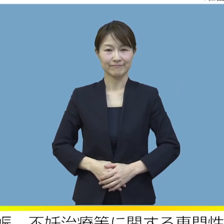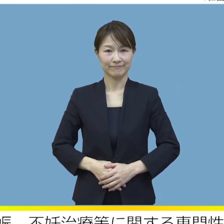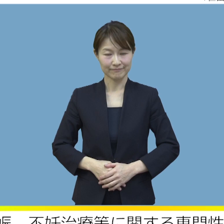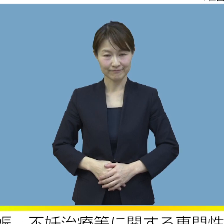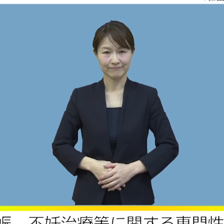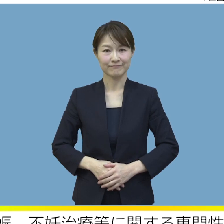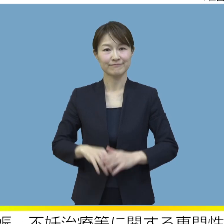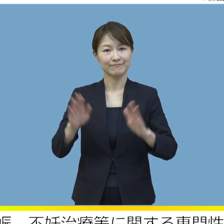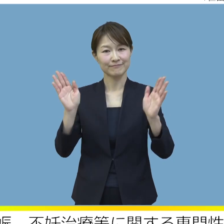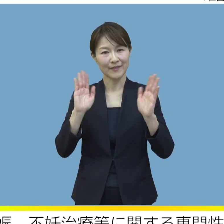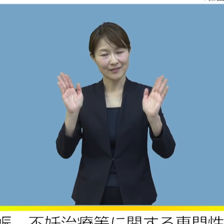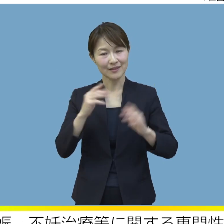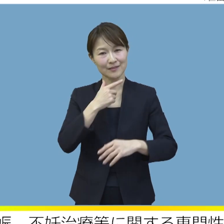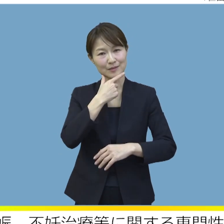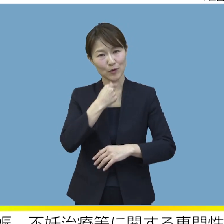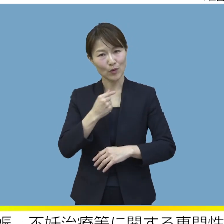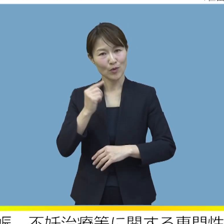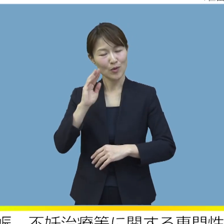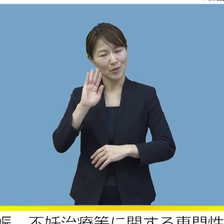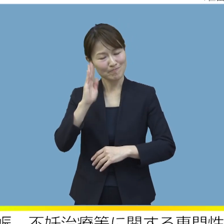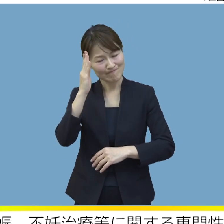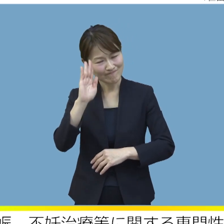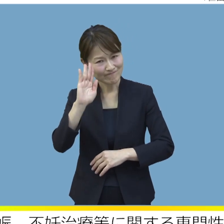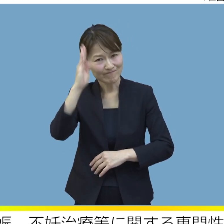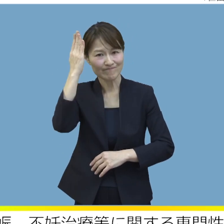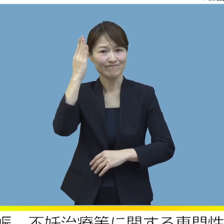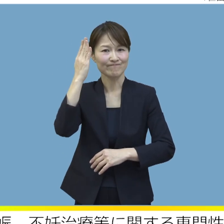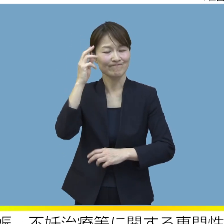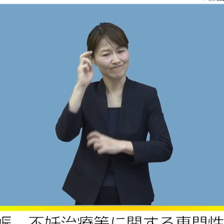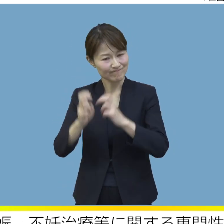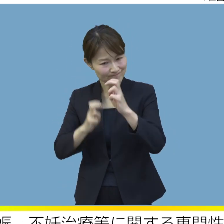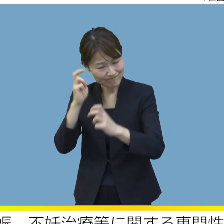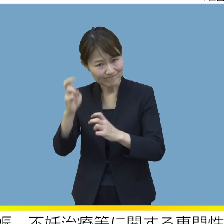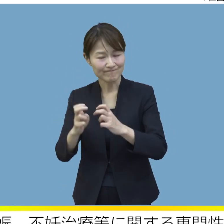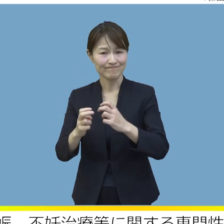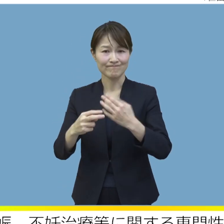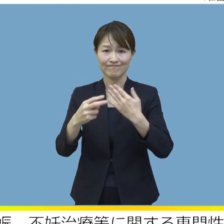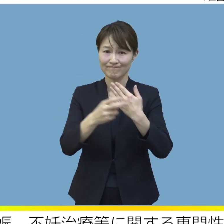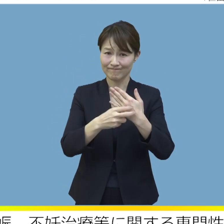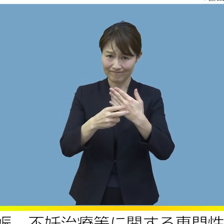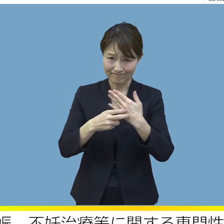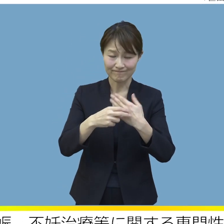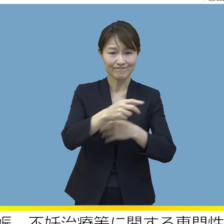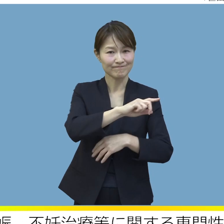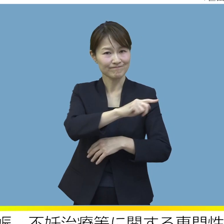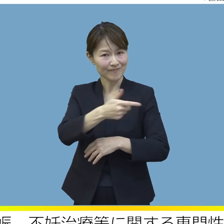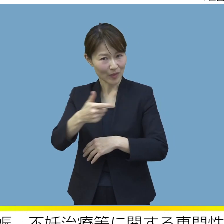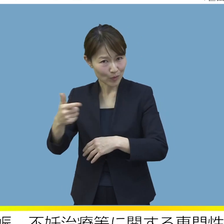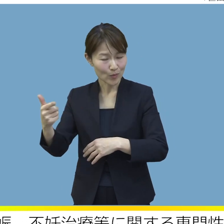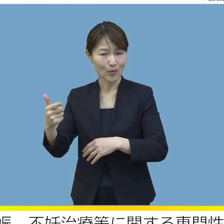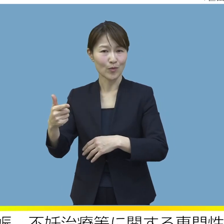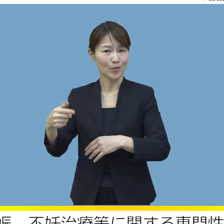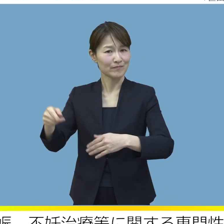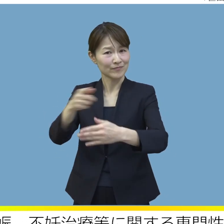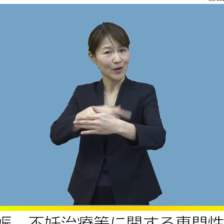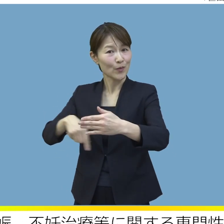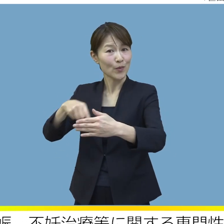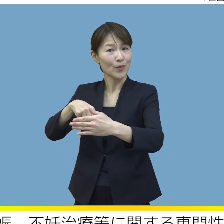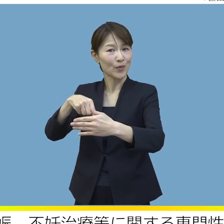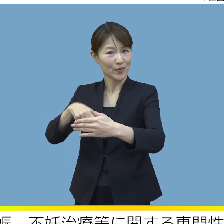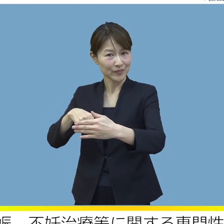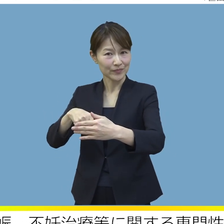妊活や妊娠不妊治療などに関する専門性の高い内容を